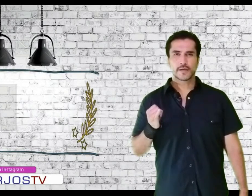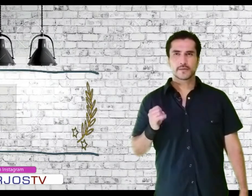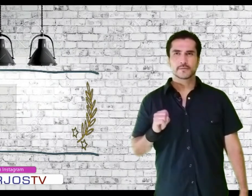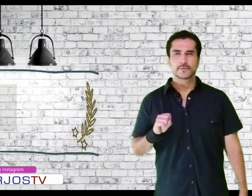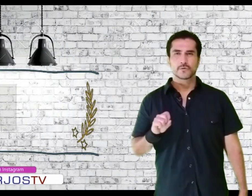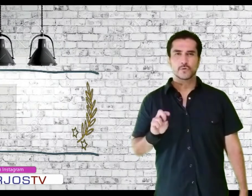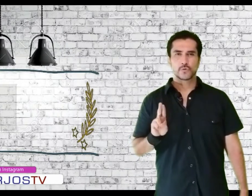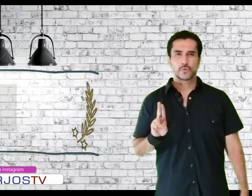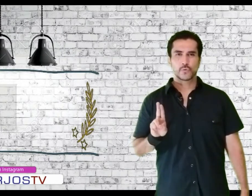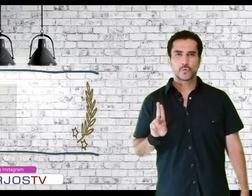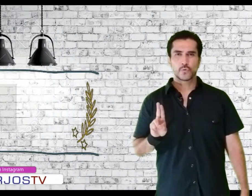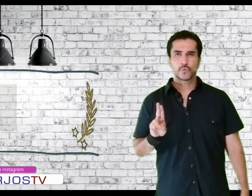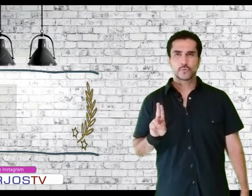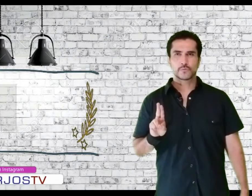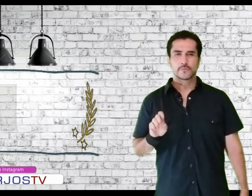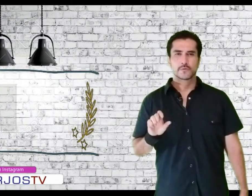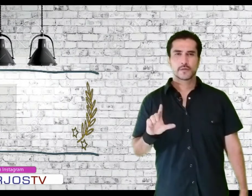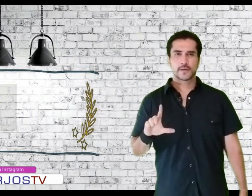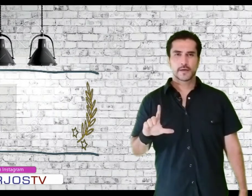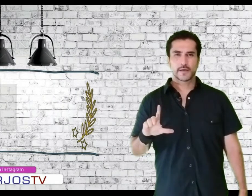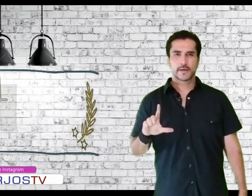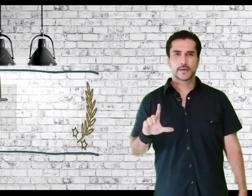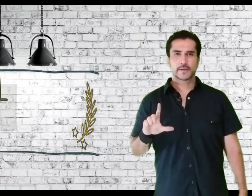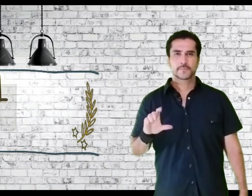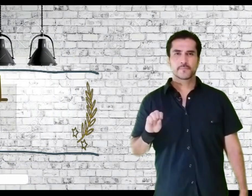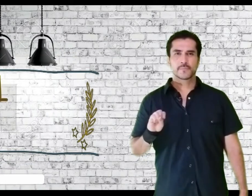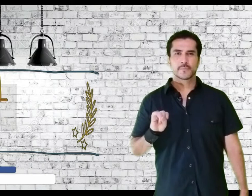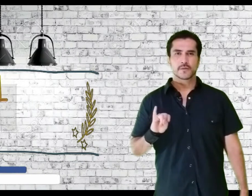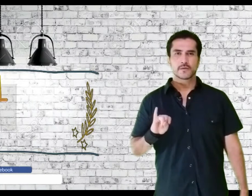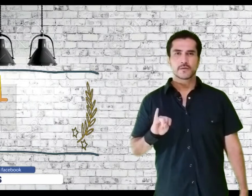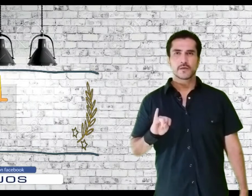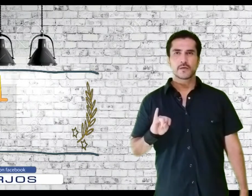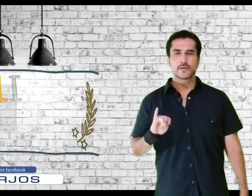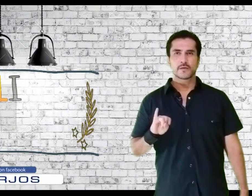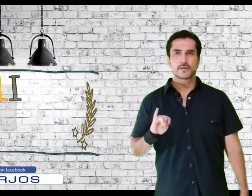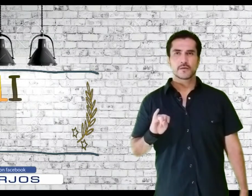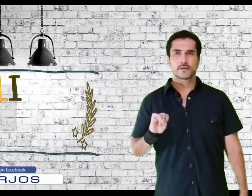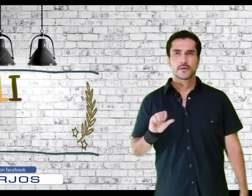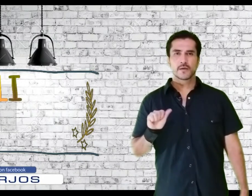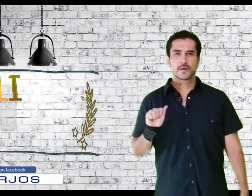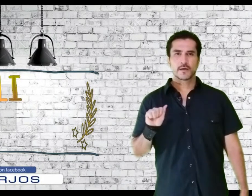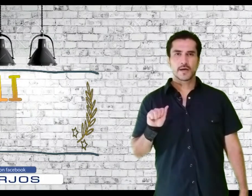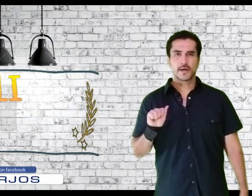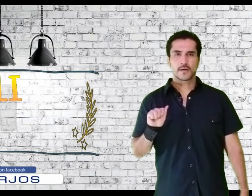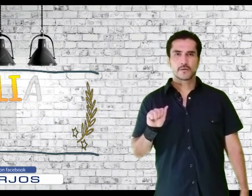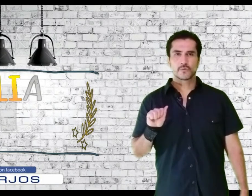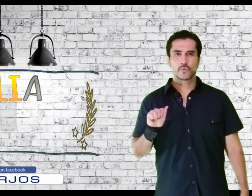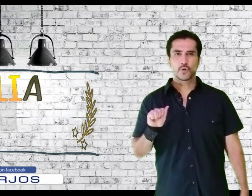J, U, L, I, A,